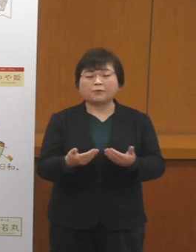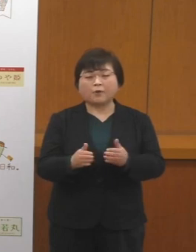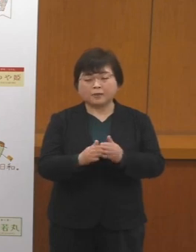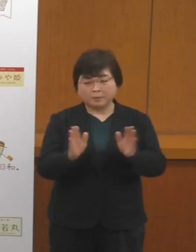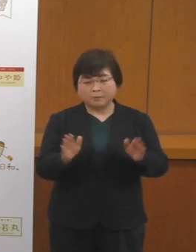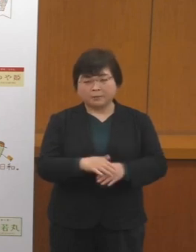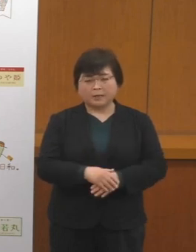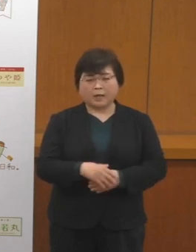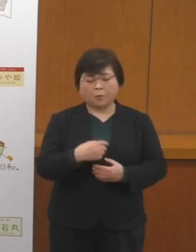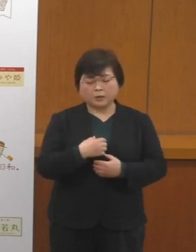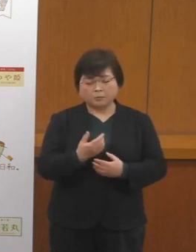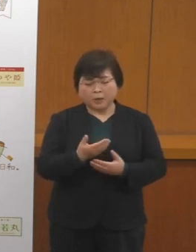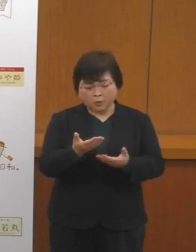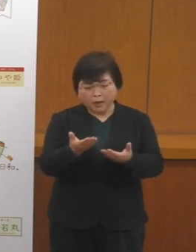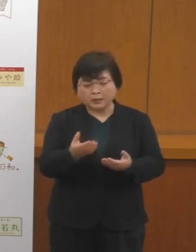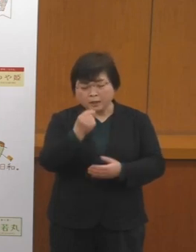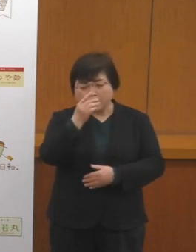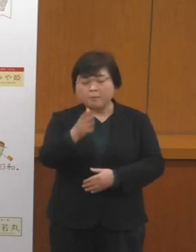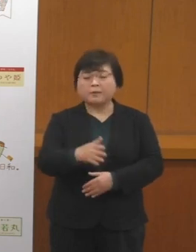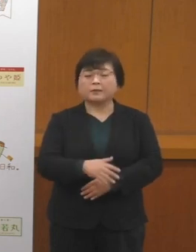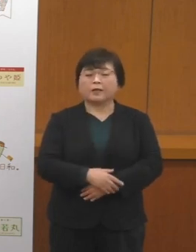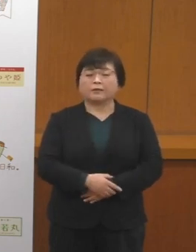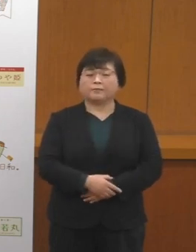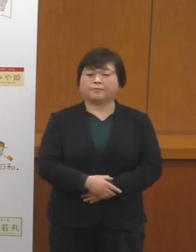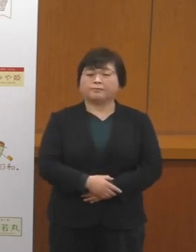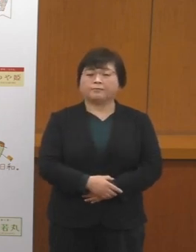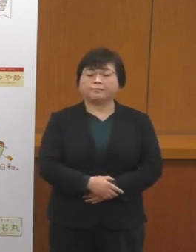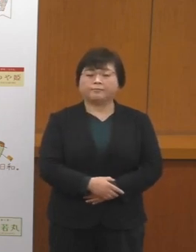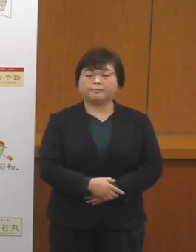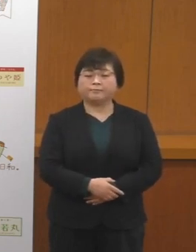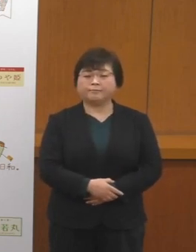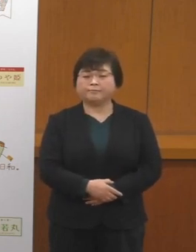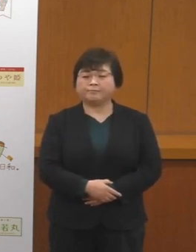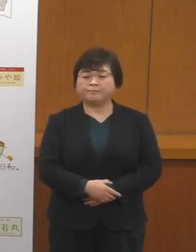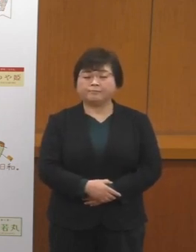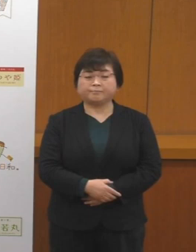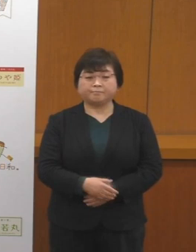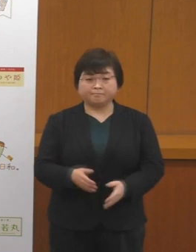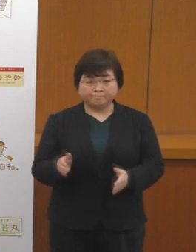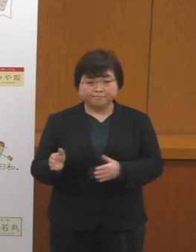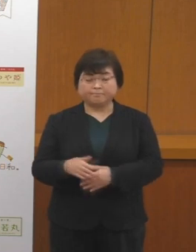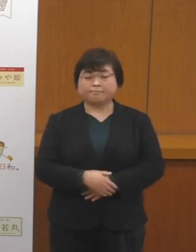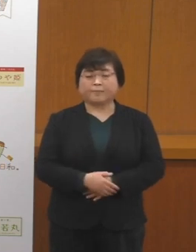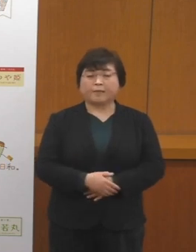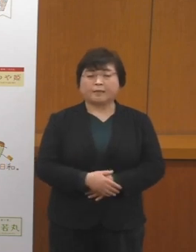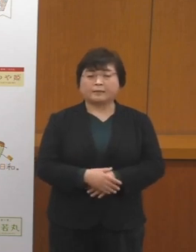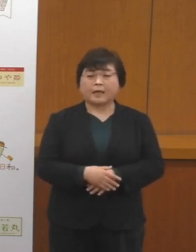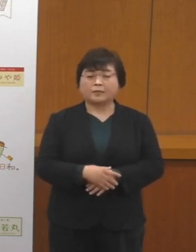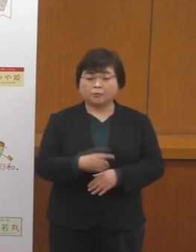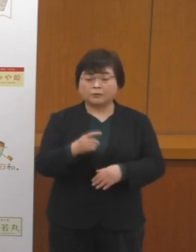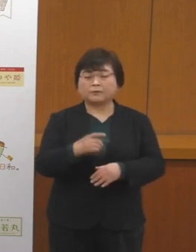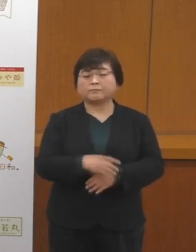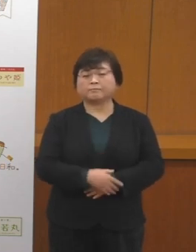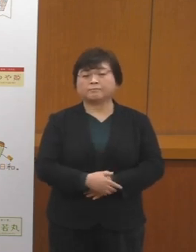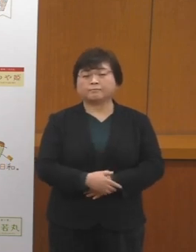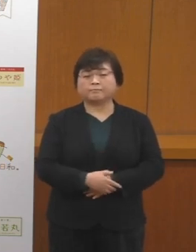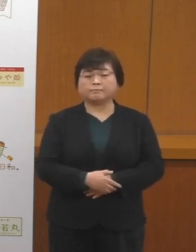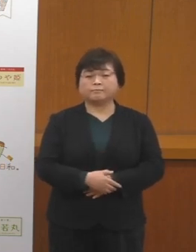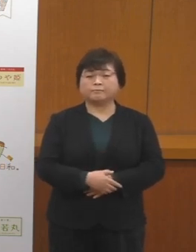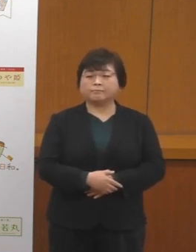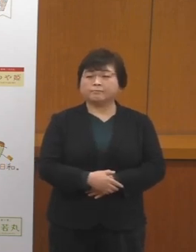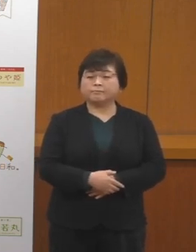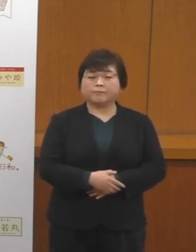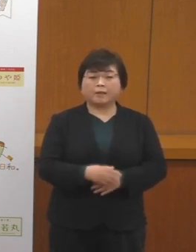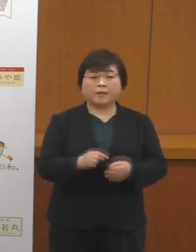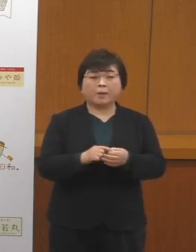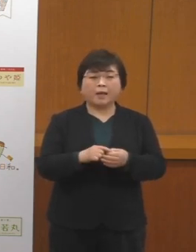大変ご心配おかけして申し訳ありませんでしたそれではまず最初にですね山形